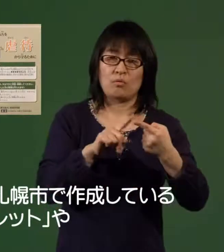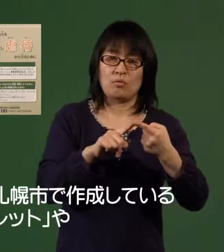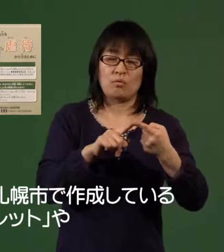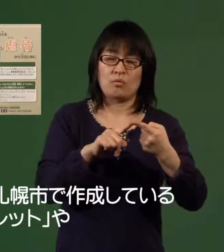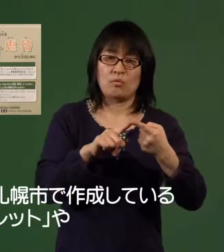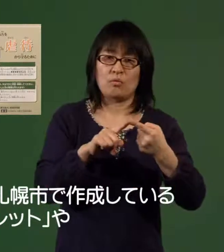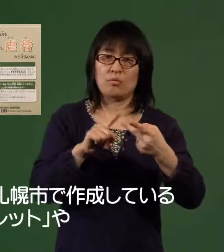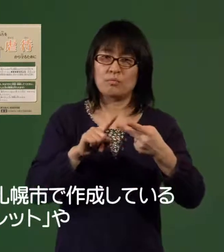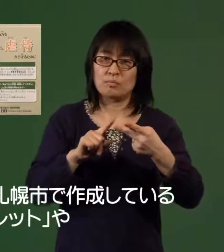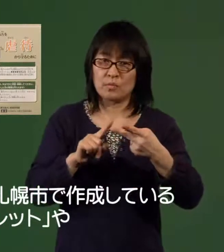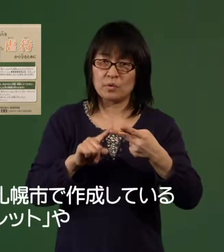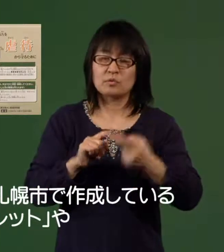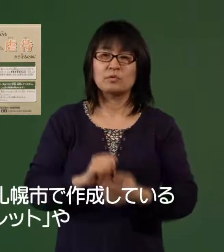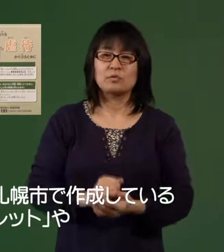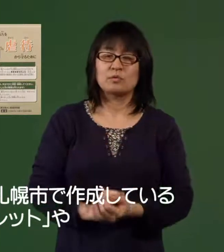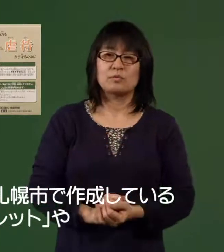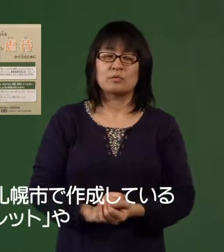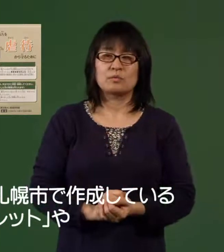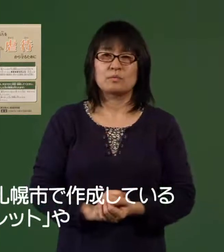こちらの方や